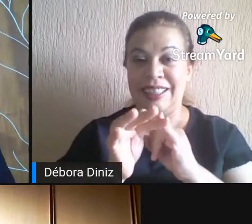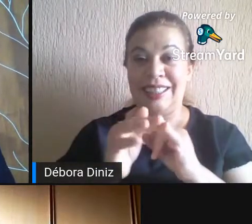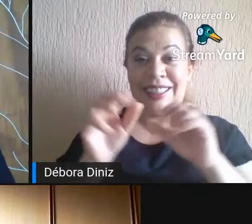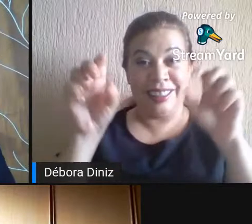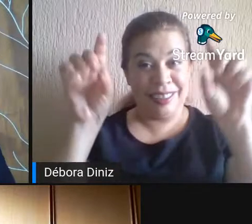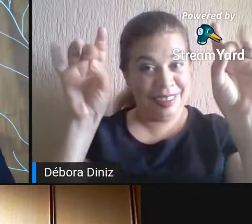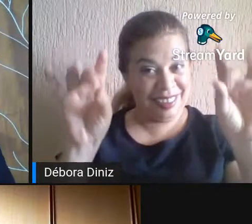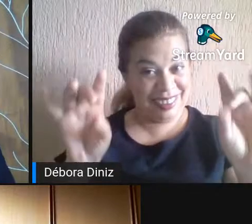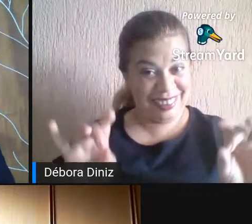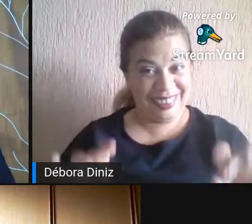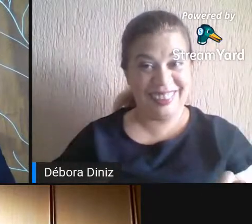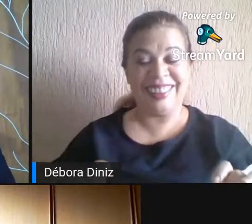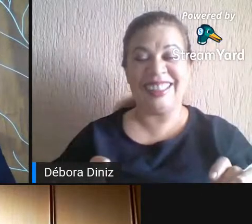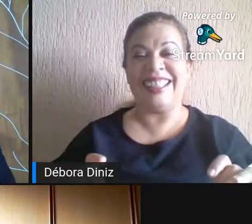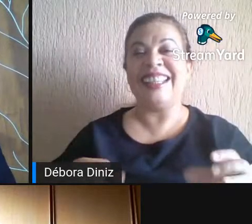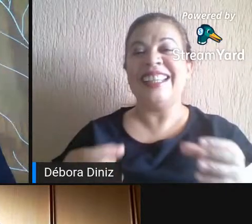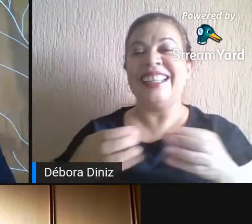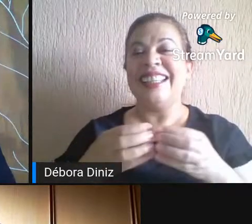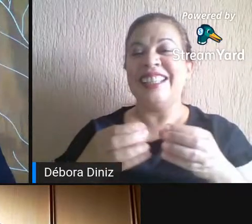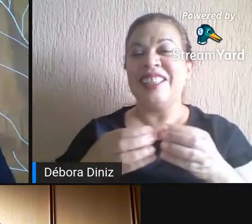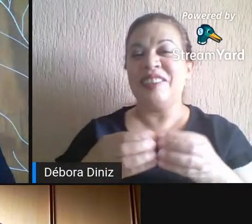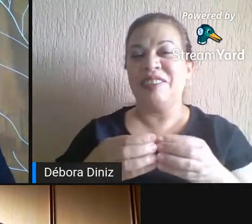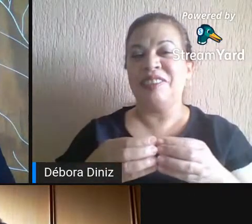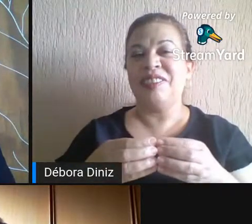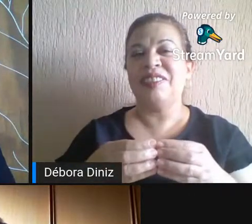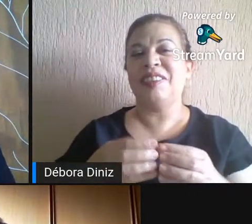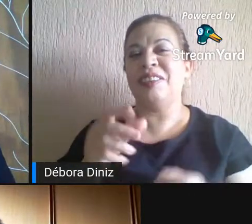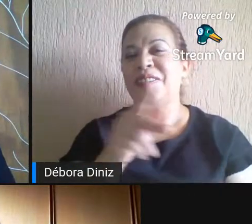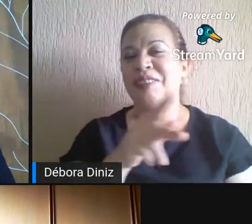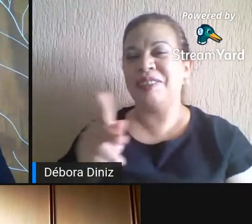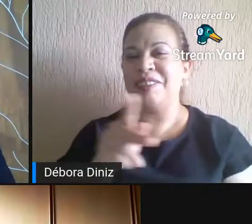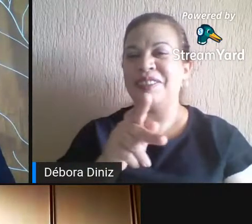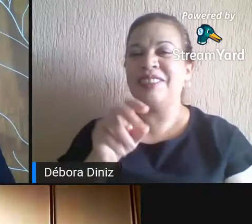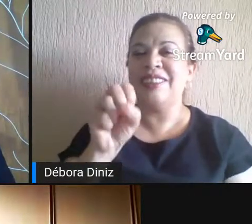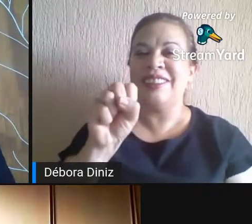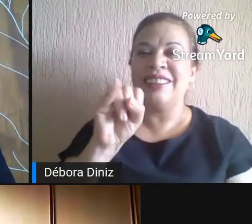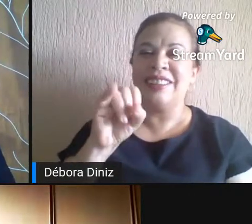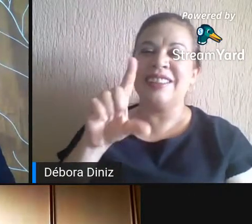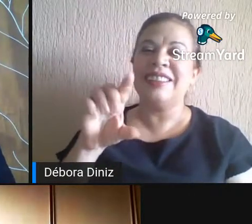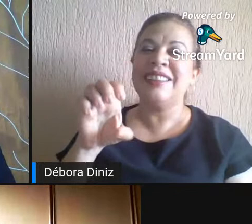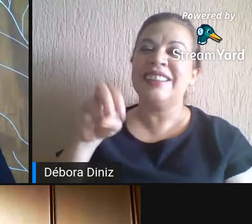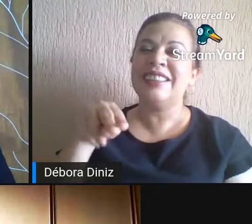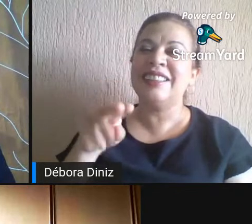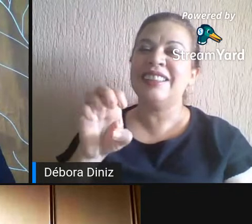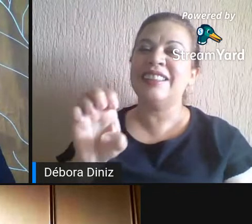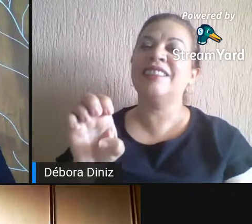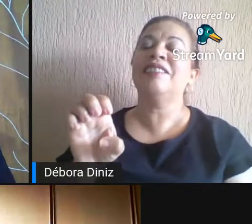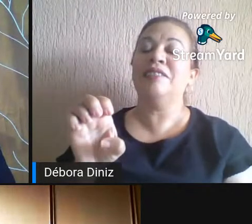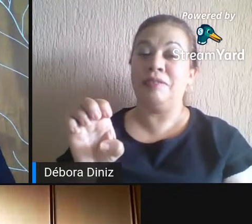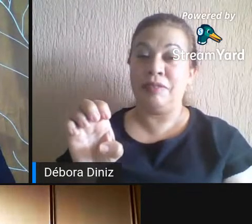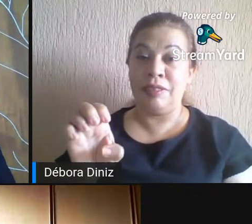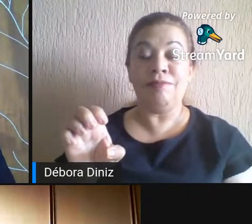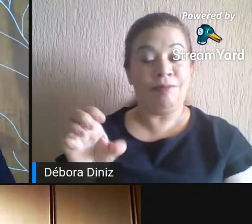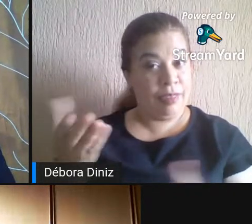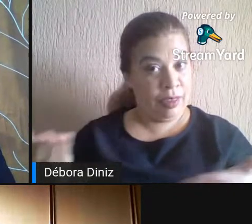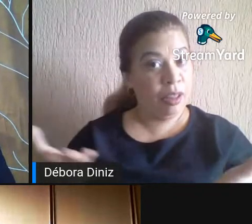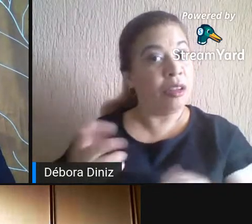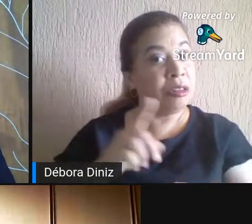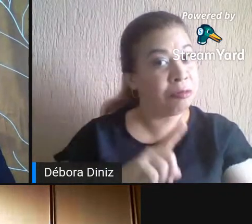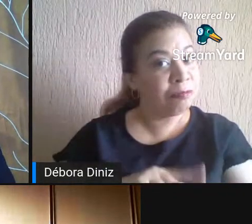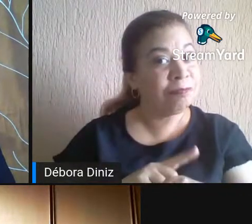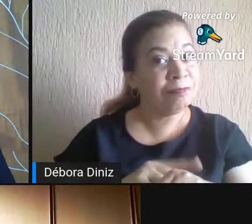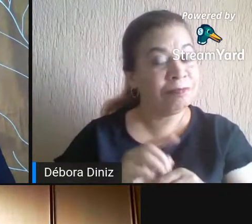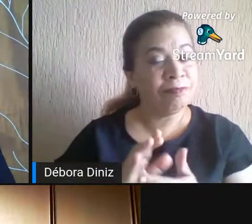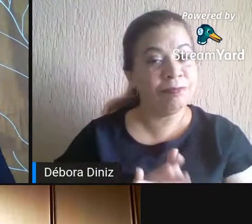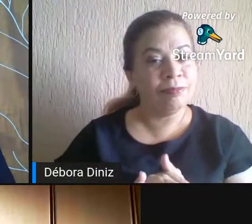do mestrado na pessoa da professora Silene, e dizer que realmente é um momento